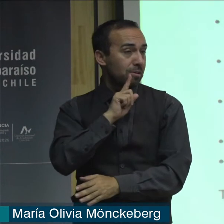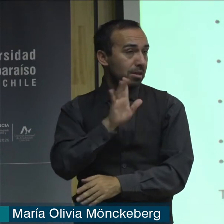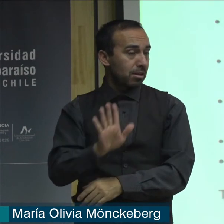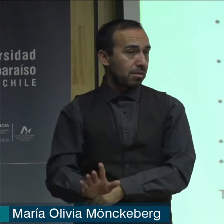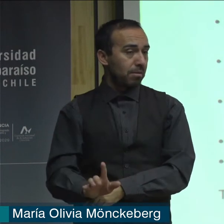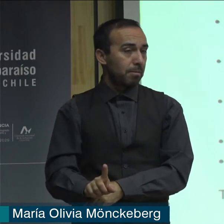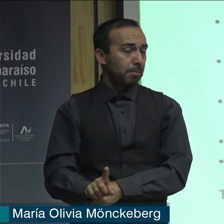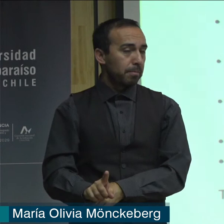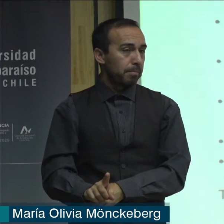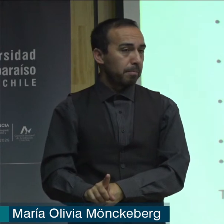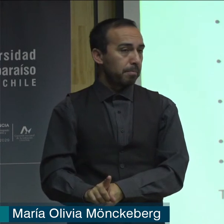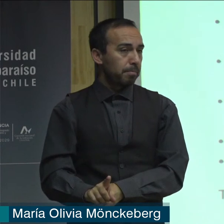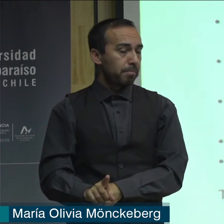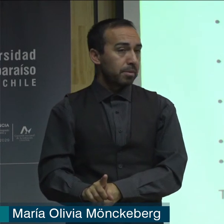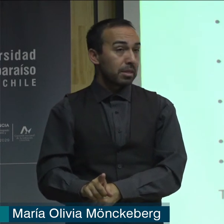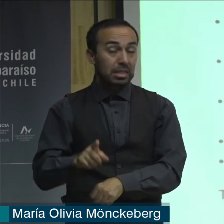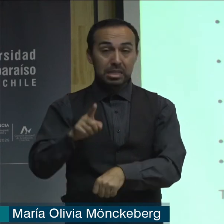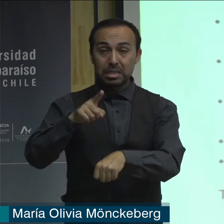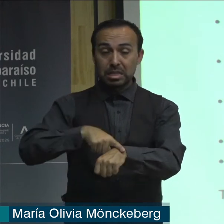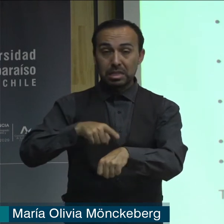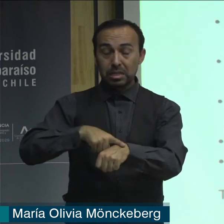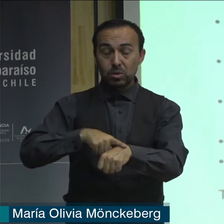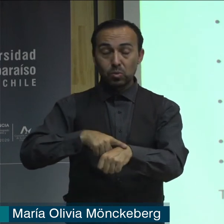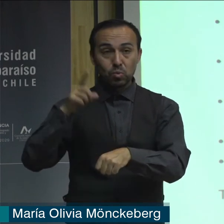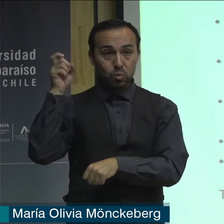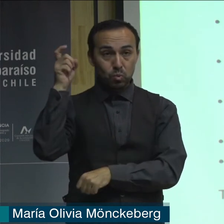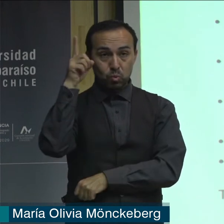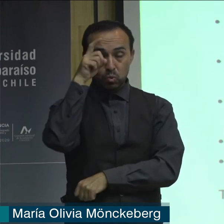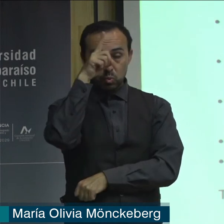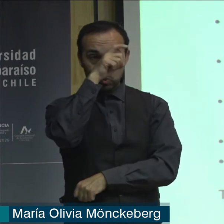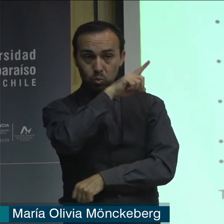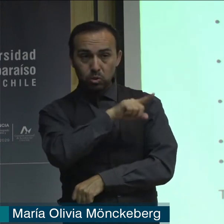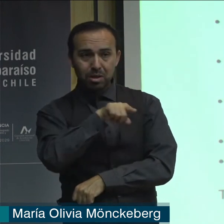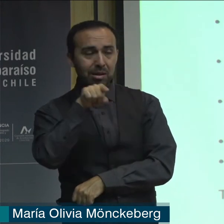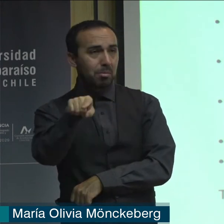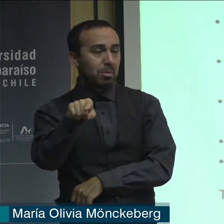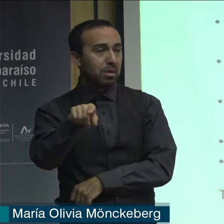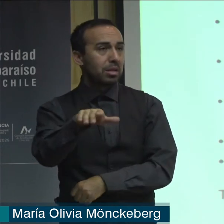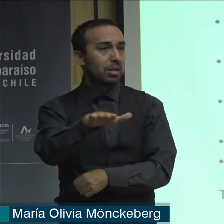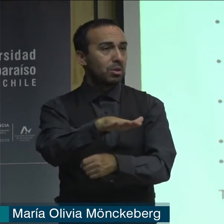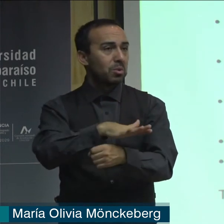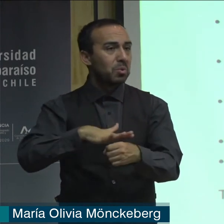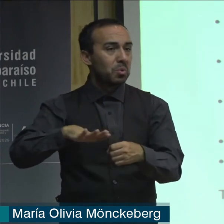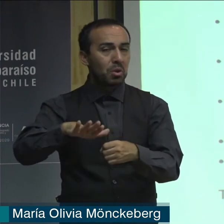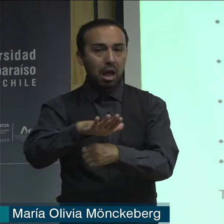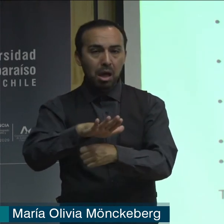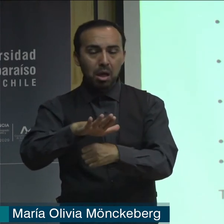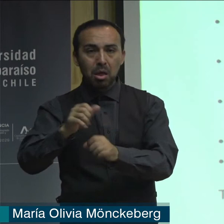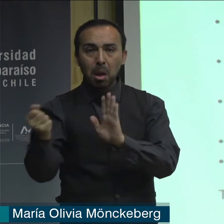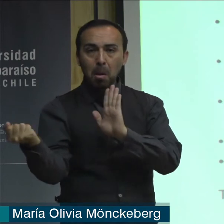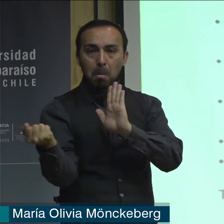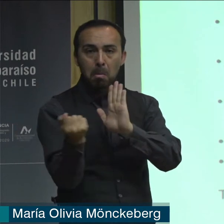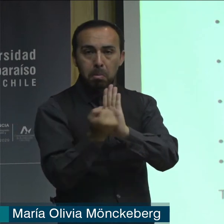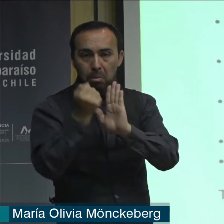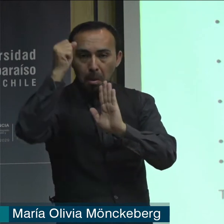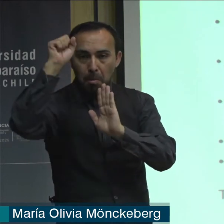tiempos complejos por el asunto de lo de las acreditaciones